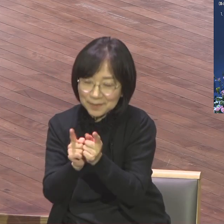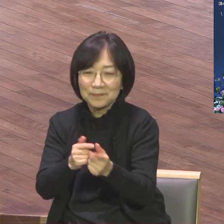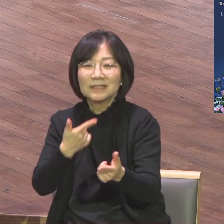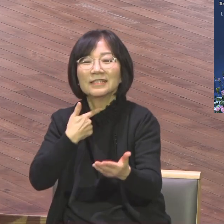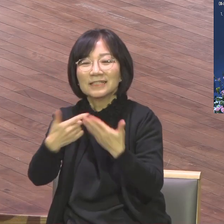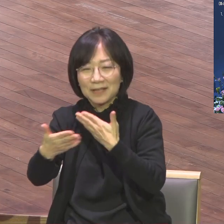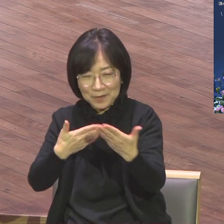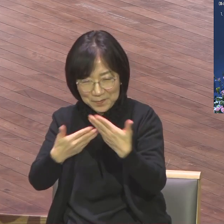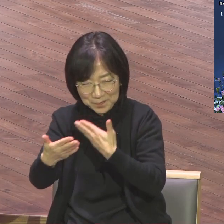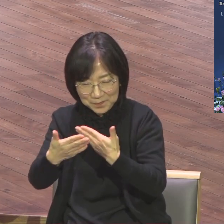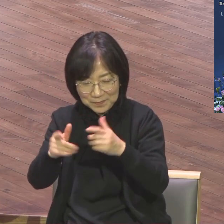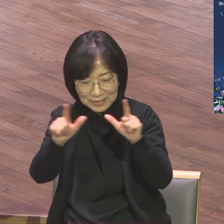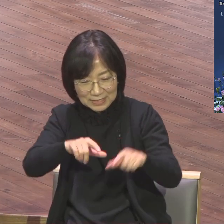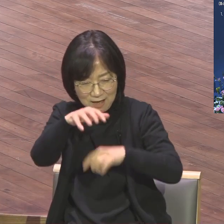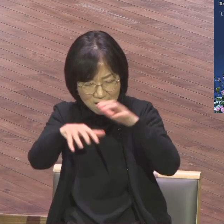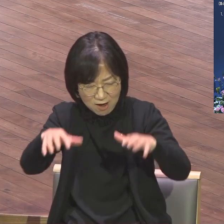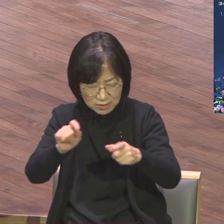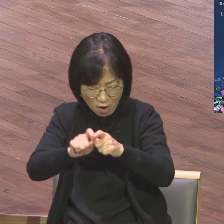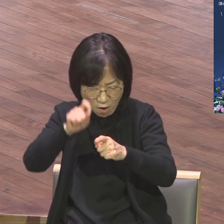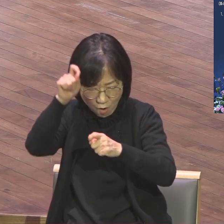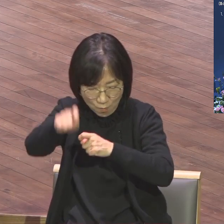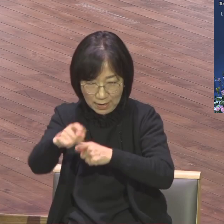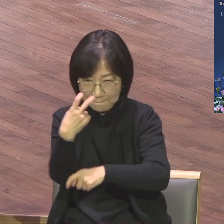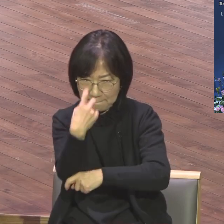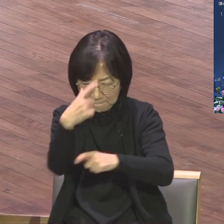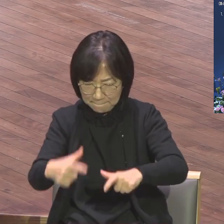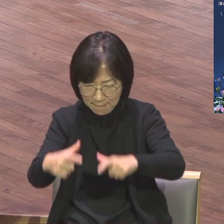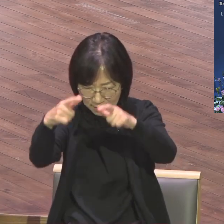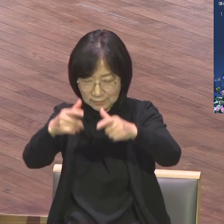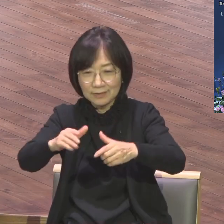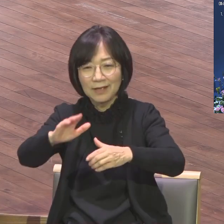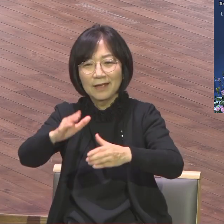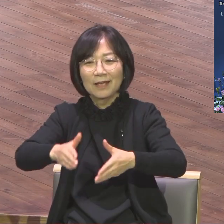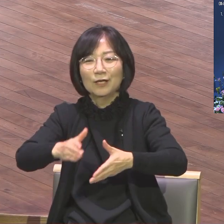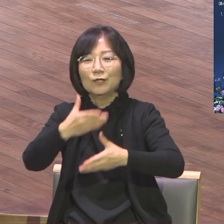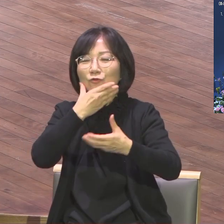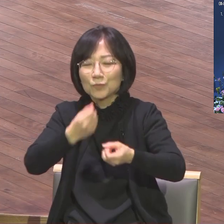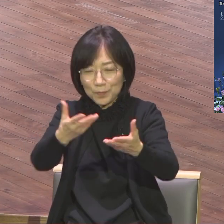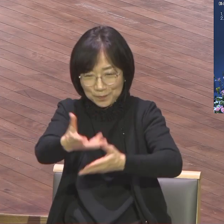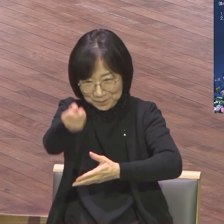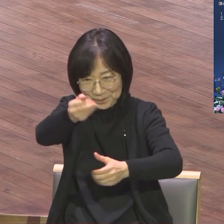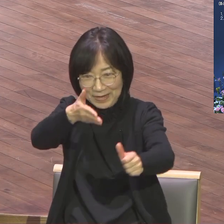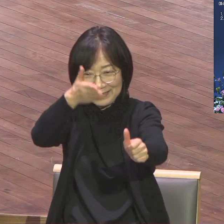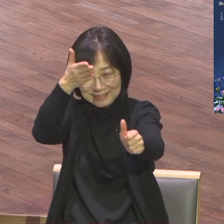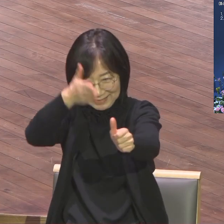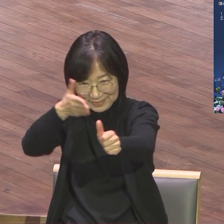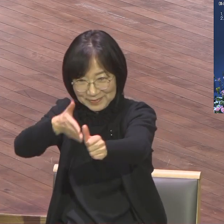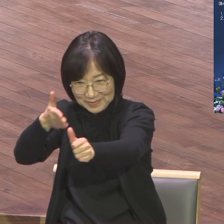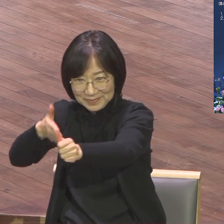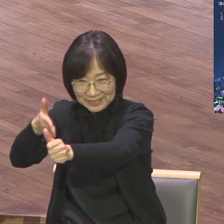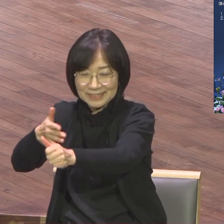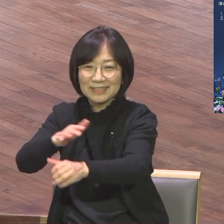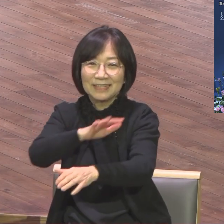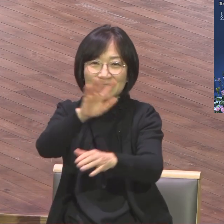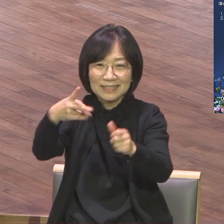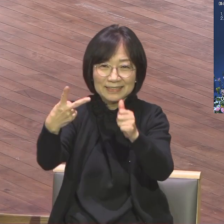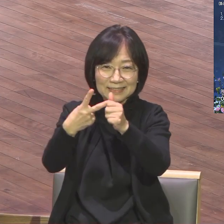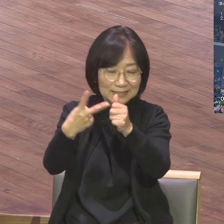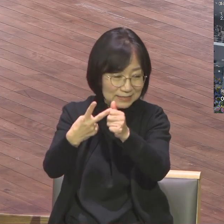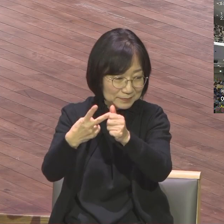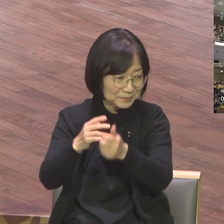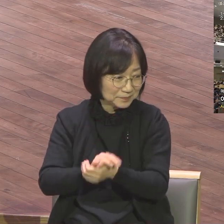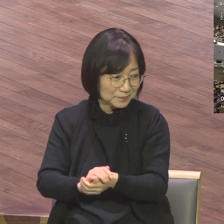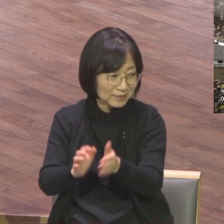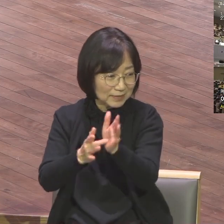그리스도의 영원한 망대 세우는 증거 있기를 주님으로 축복합니다. 두 번째로 예수님과 함께하는 믿음입니다. 자, 24절을 다시